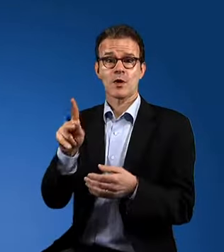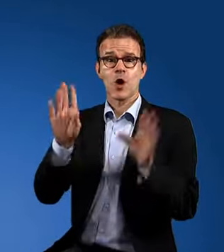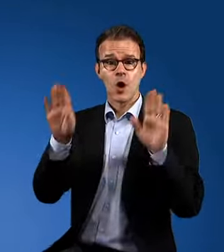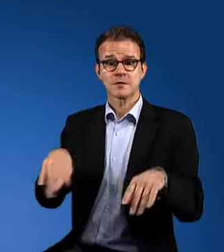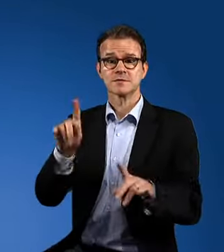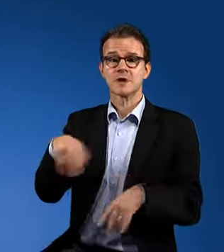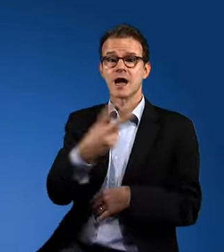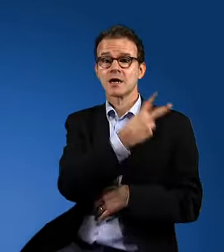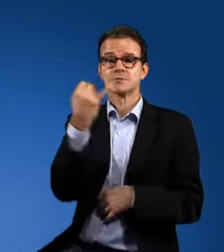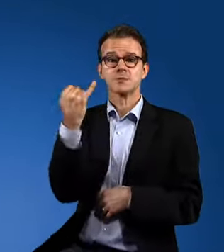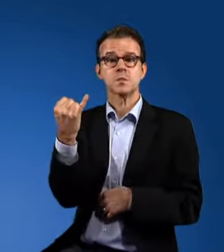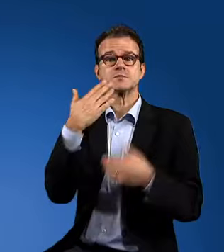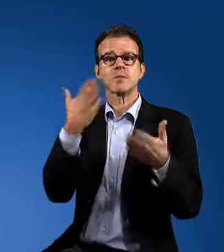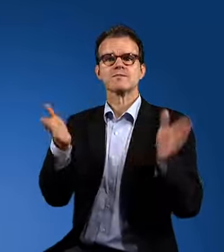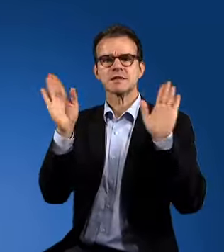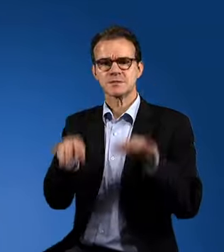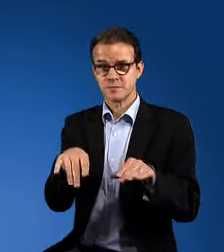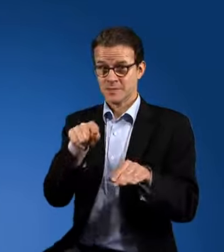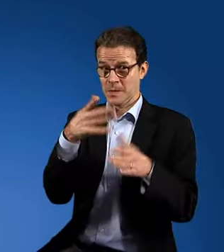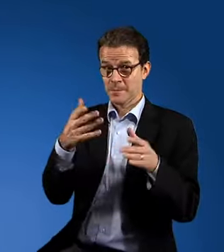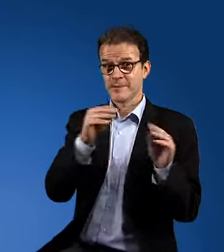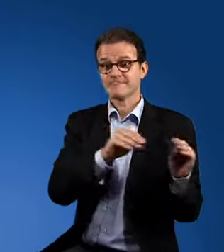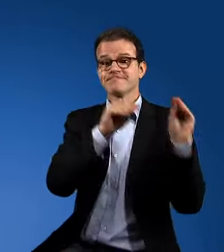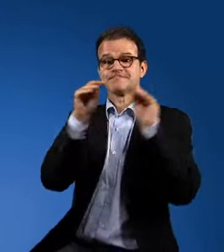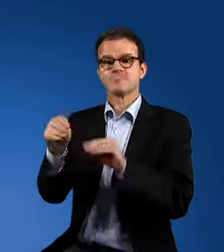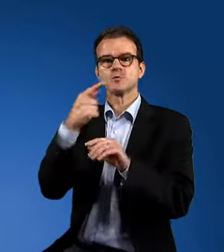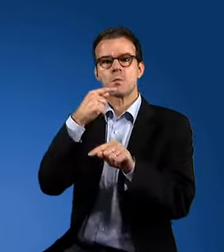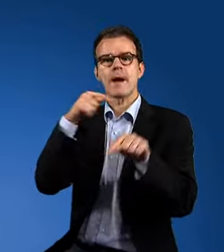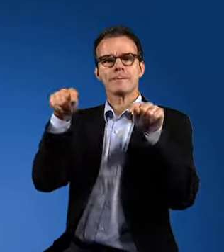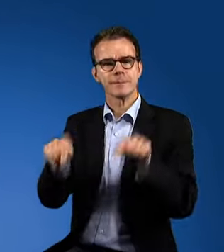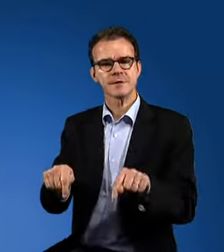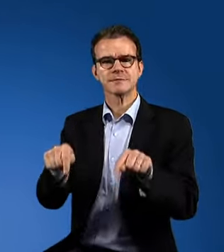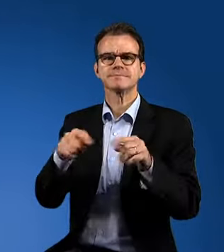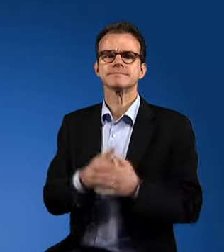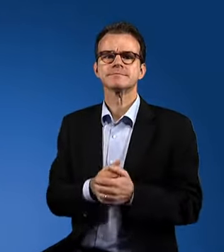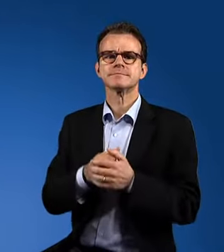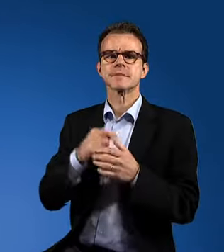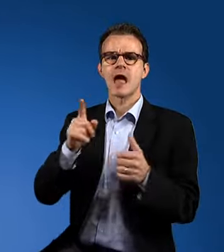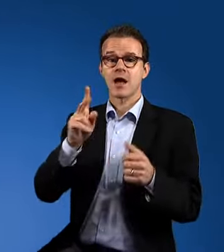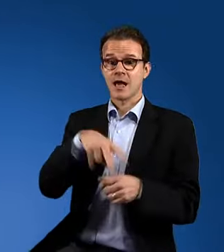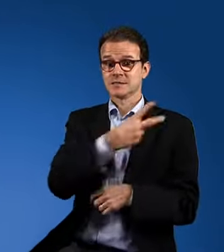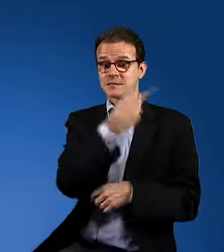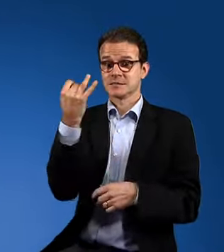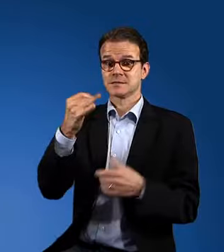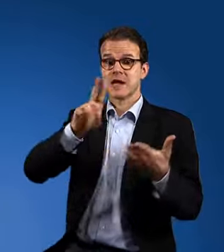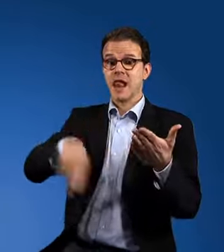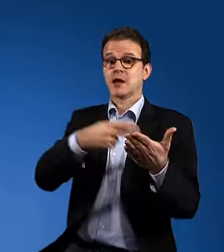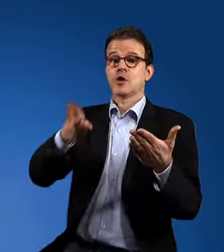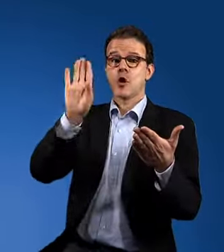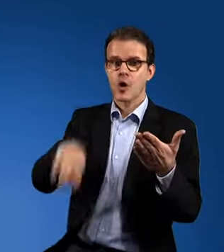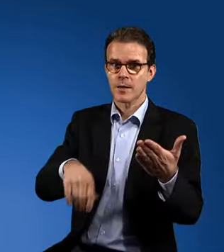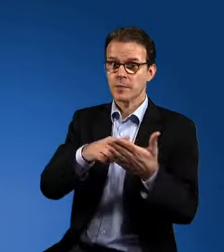joka YK:ssa hyväksyttiin vuonna 2006 ja sen on Suomikin